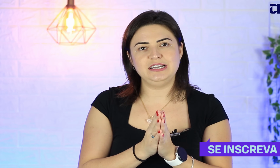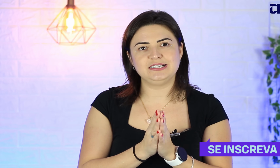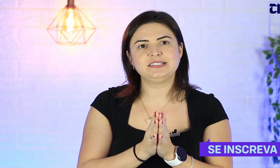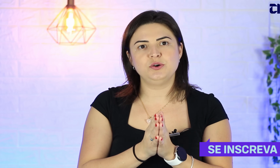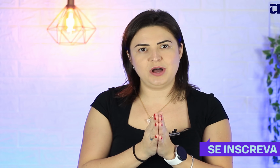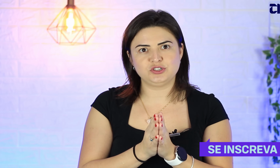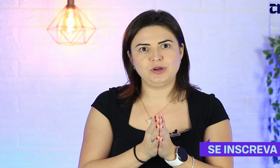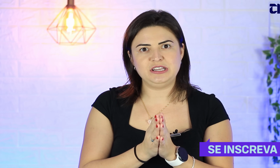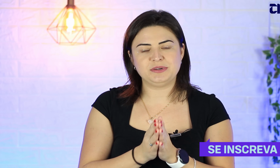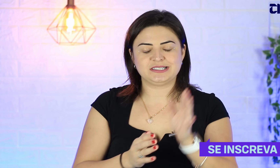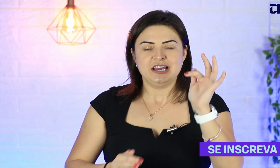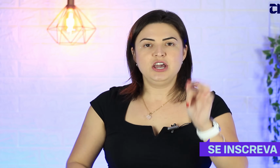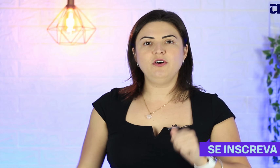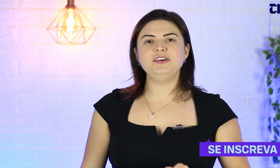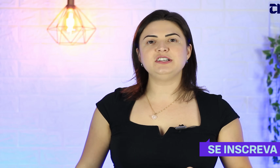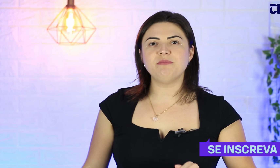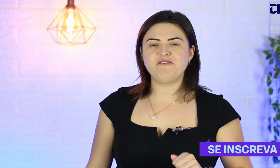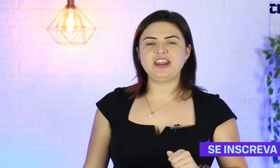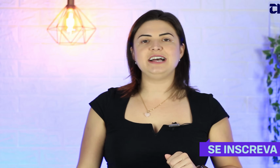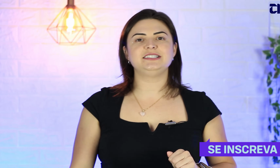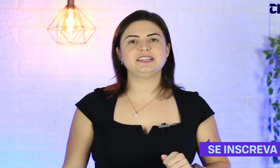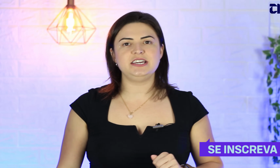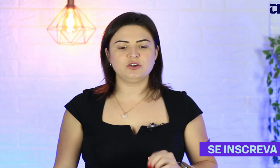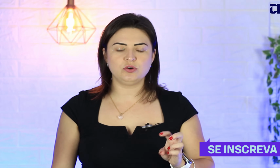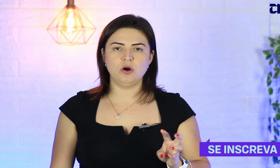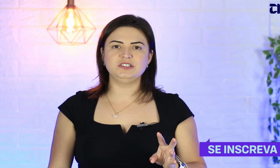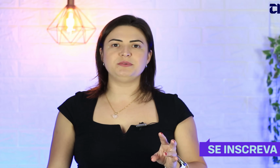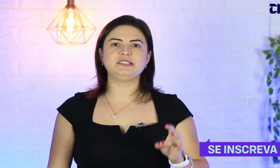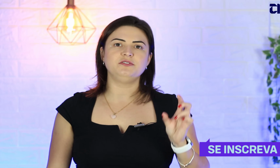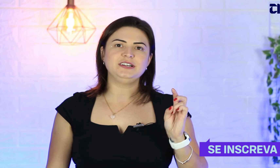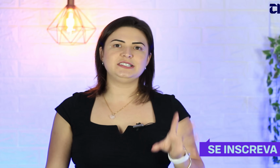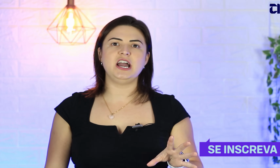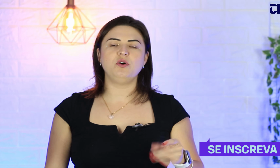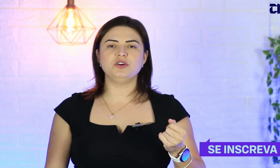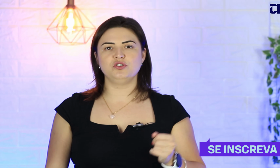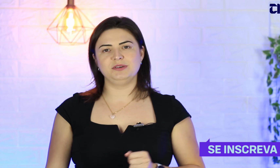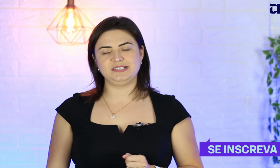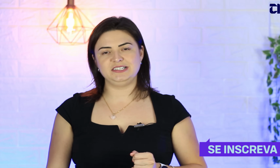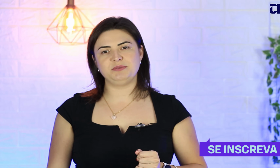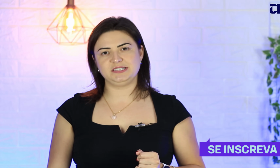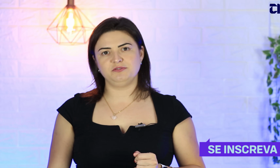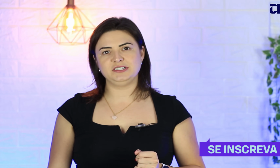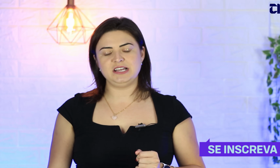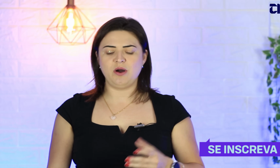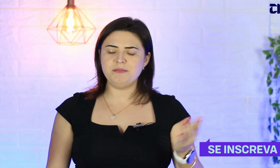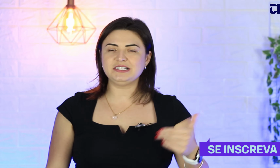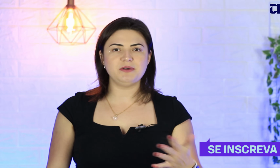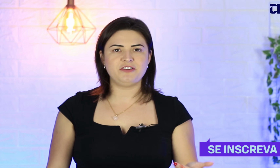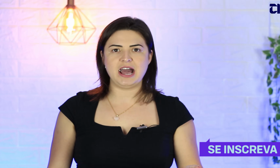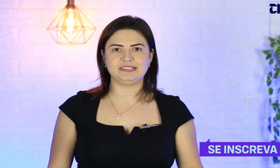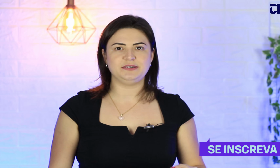sinalização, a sua Libras. Eu vou fazer uma frase aqui com expressão facial e uma sem expressão facial. A mesma frase.